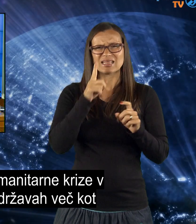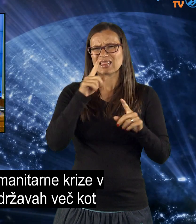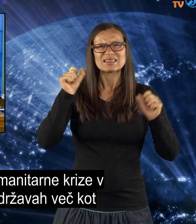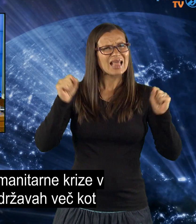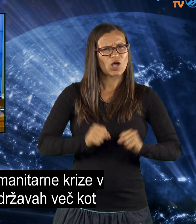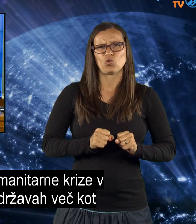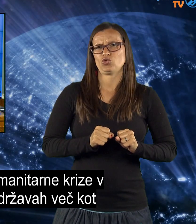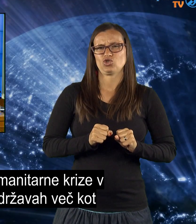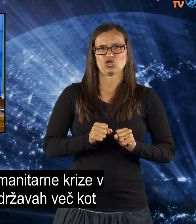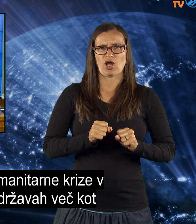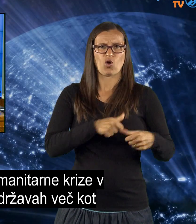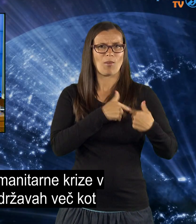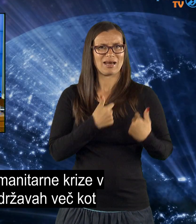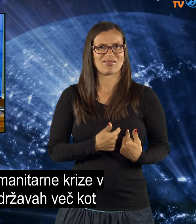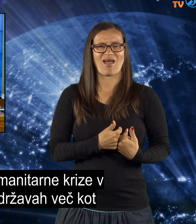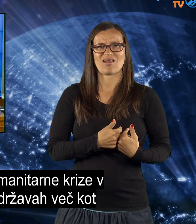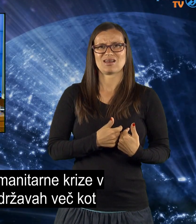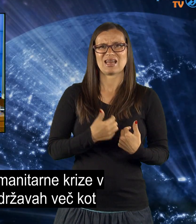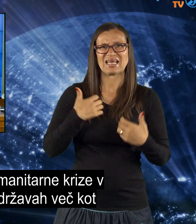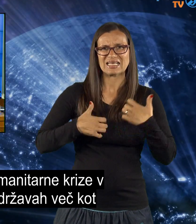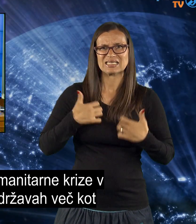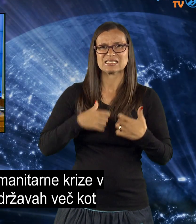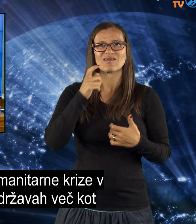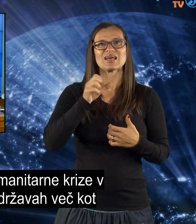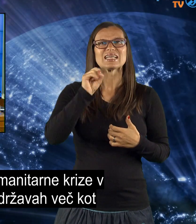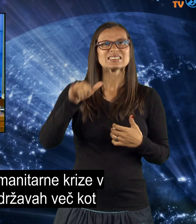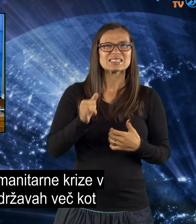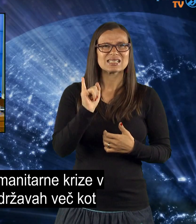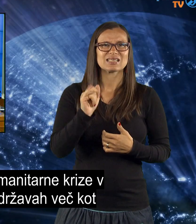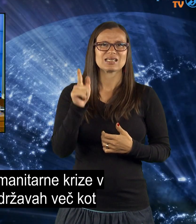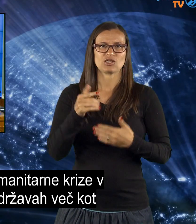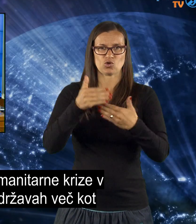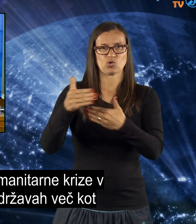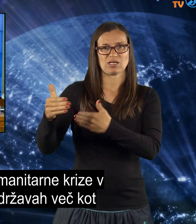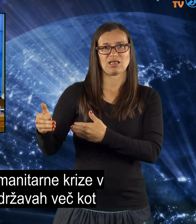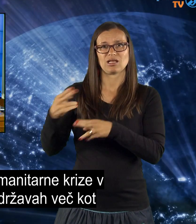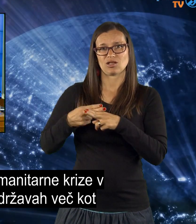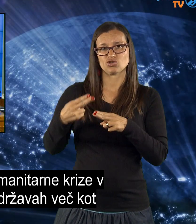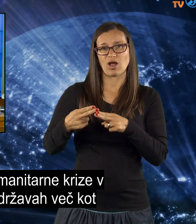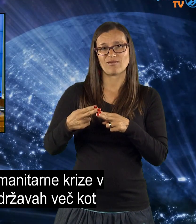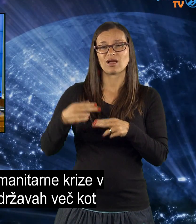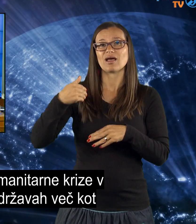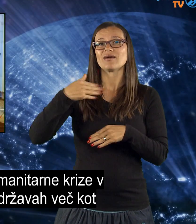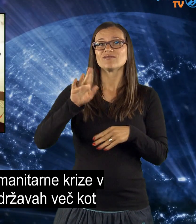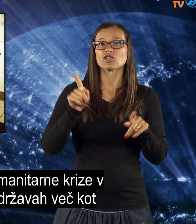Zaradi najhujše humanitarne krize v Siriji in sosednjih državah več kot 12,2 milijona